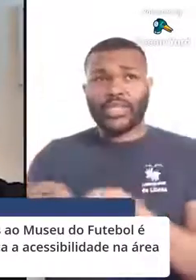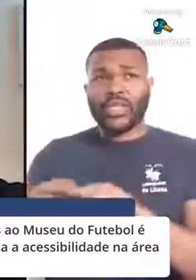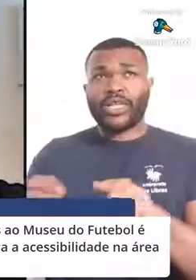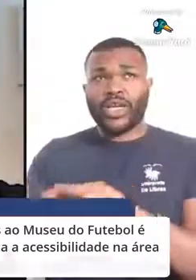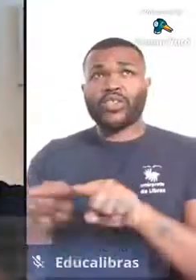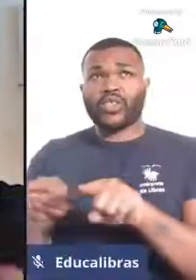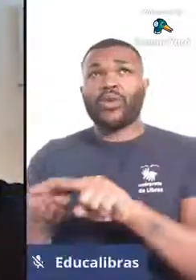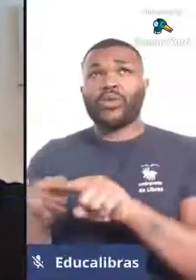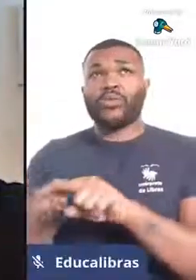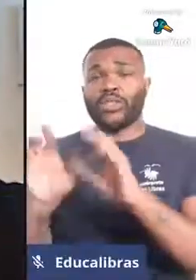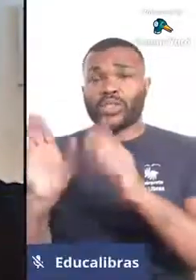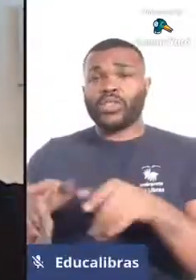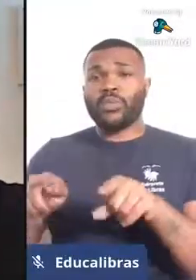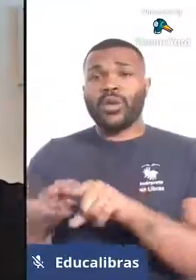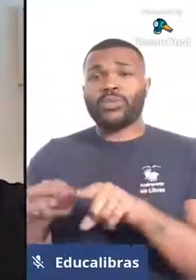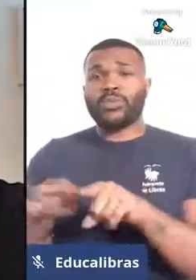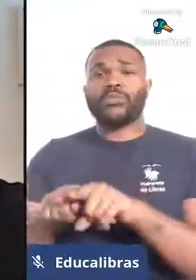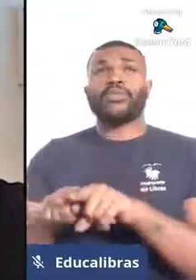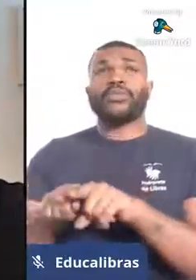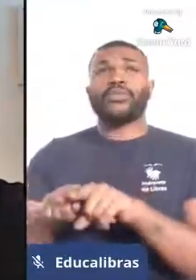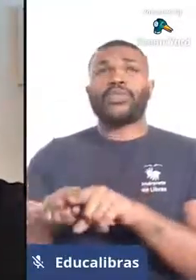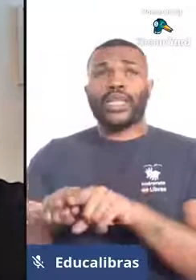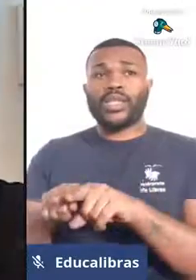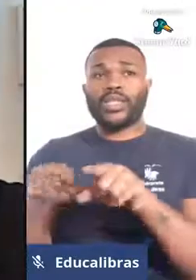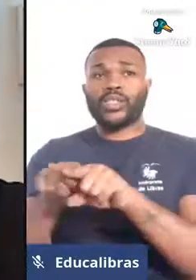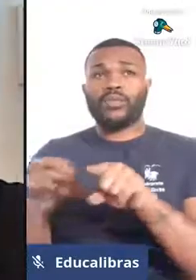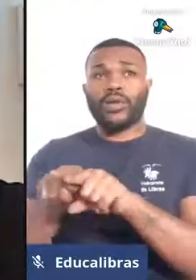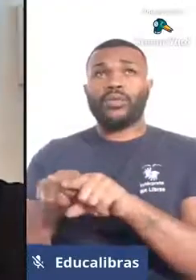sempre agrega. Então tem material, tem